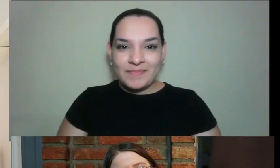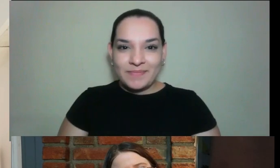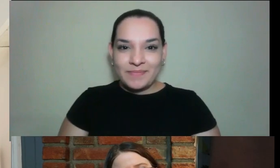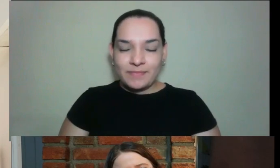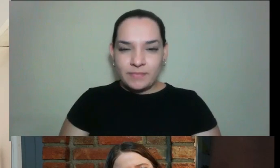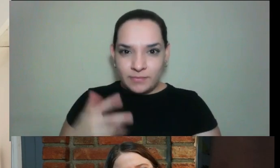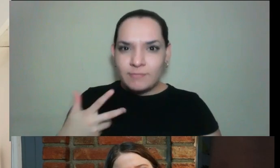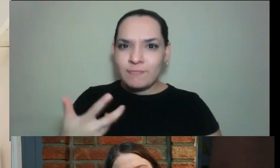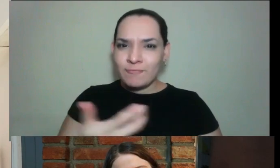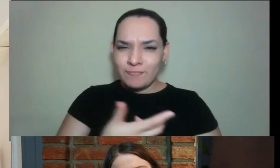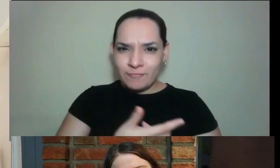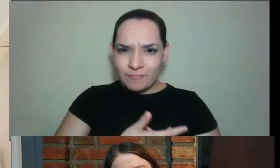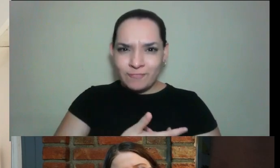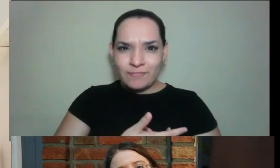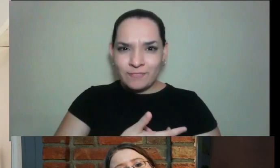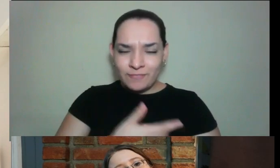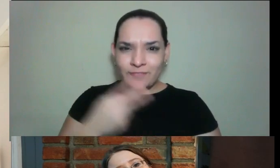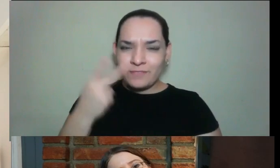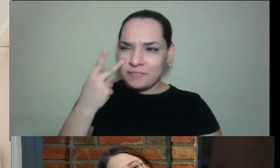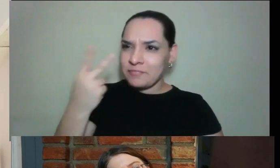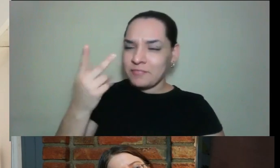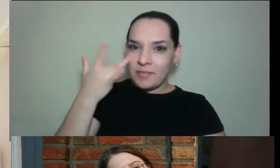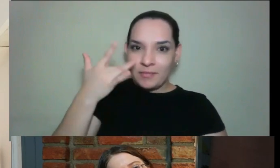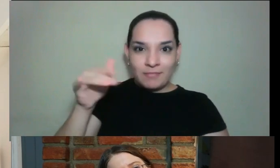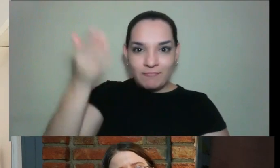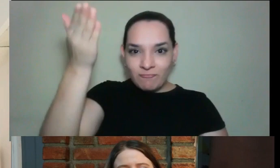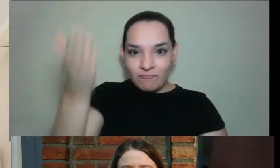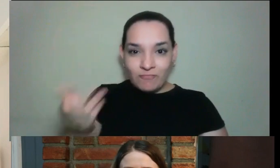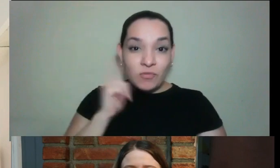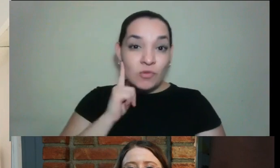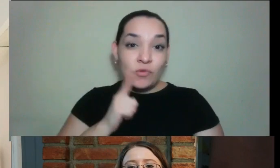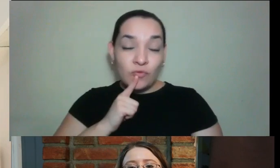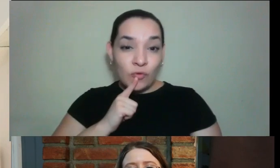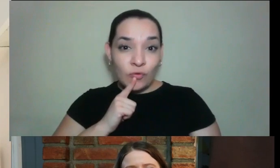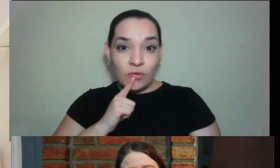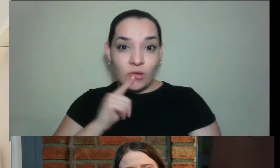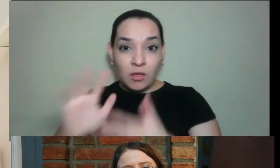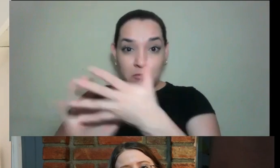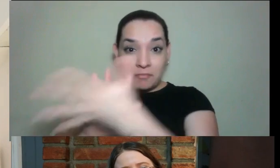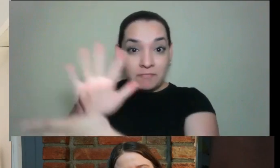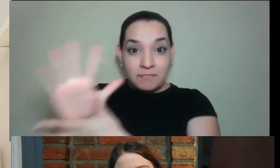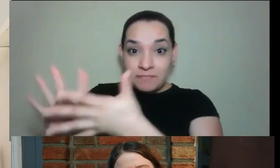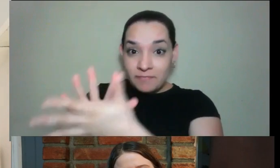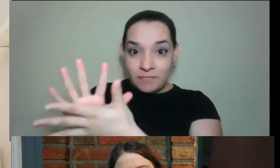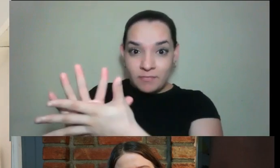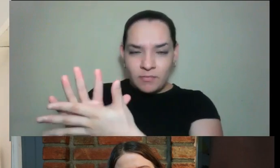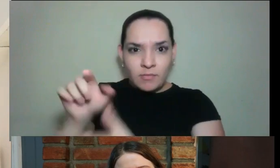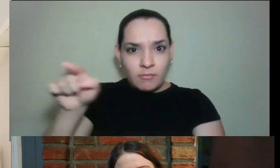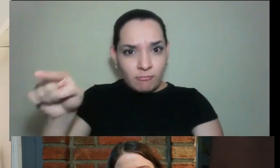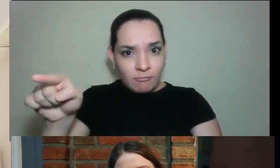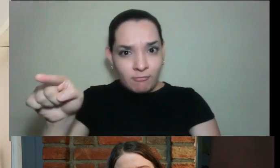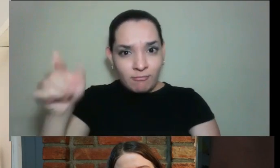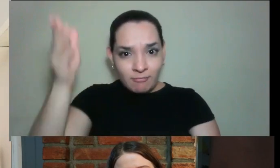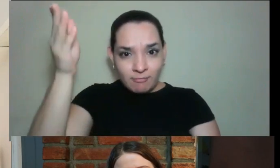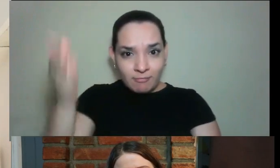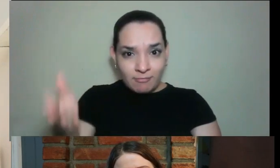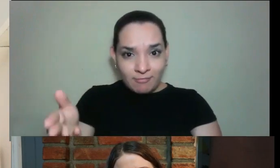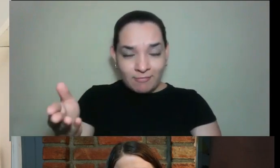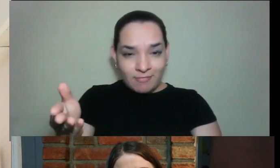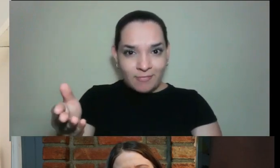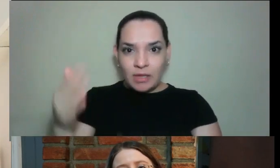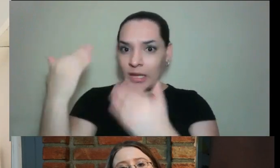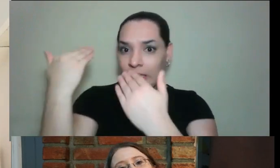Y nos damos cuenta también que a pesar de ser una persona sorda, hablante de lengua de señas, no hay nada que la haya